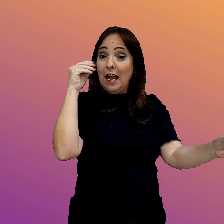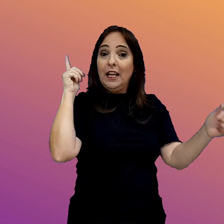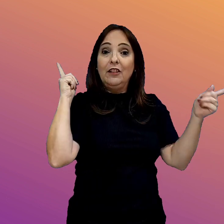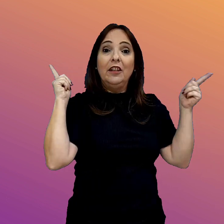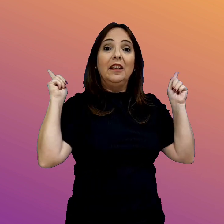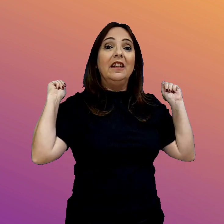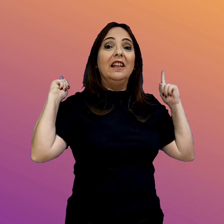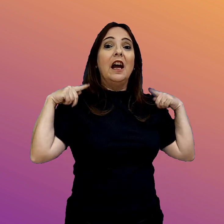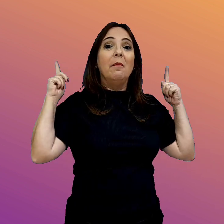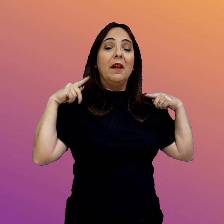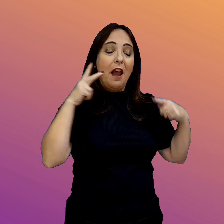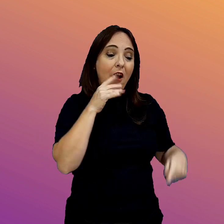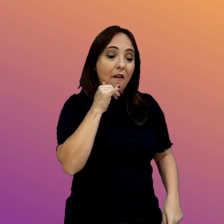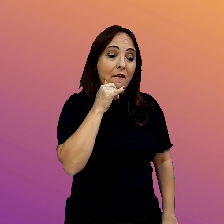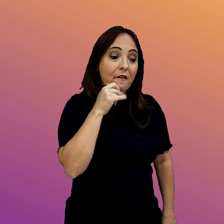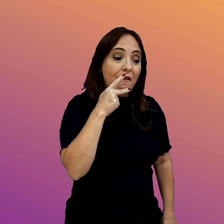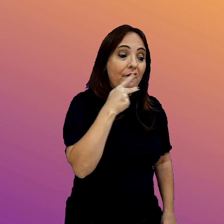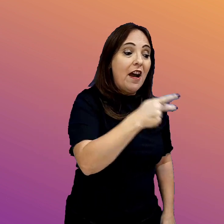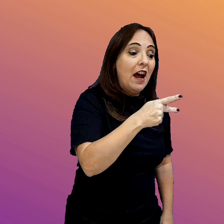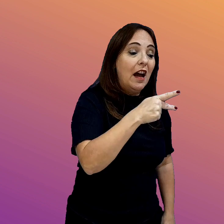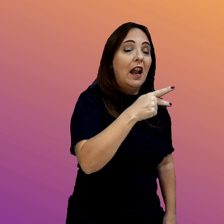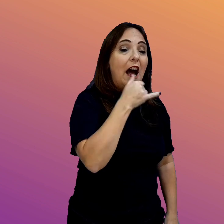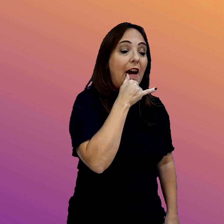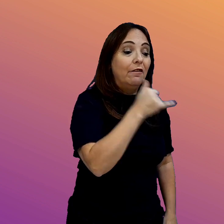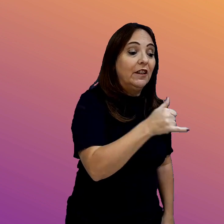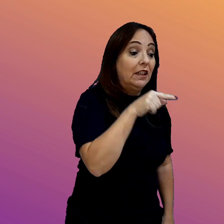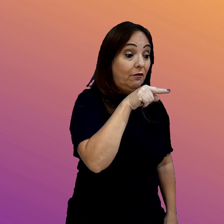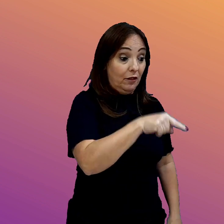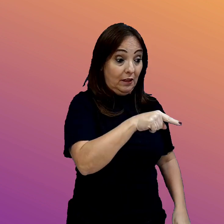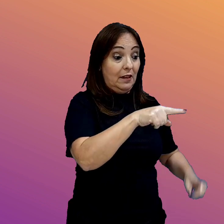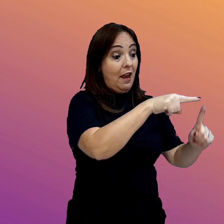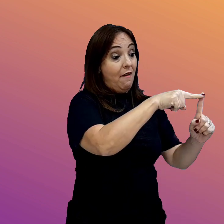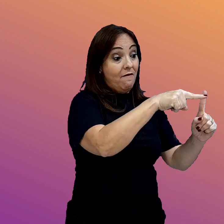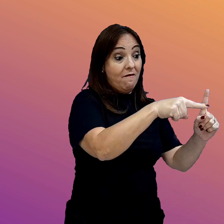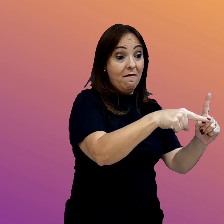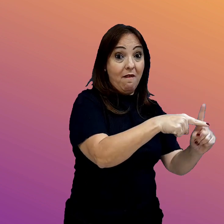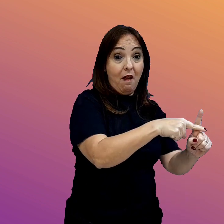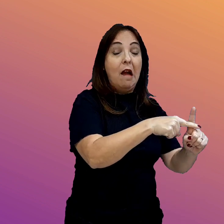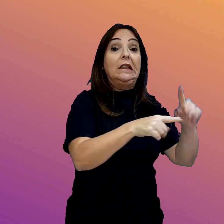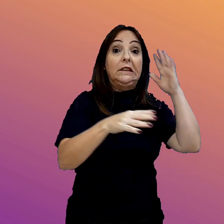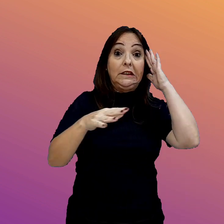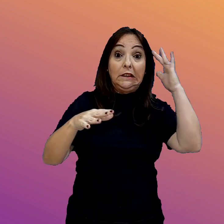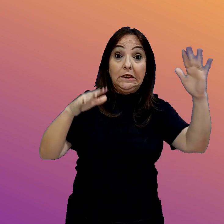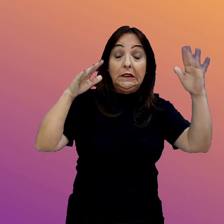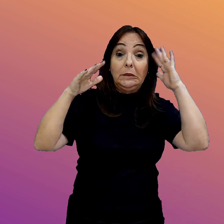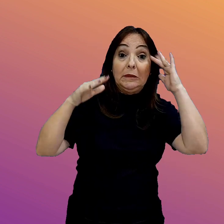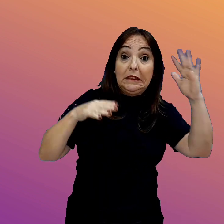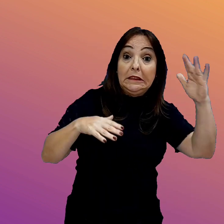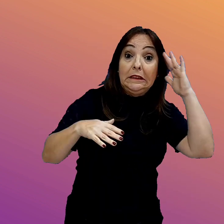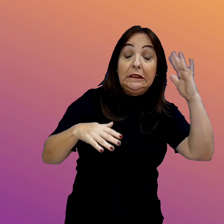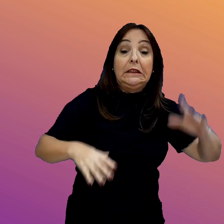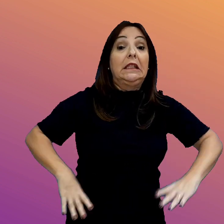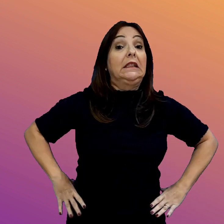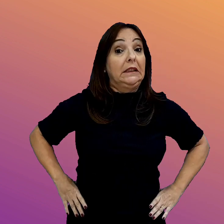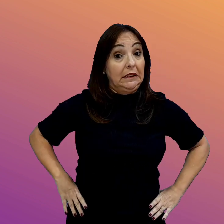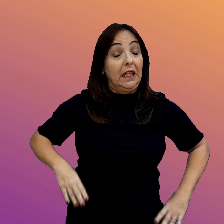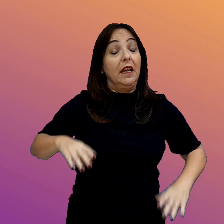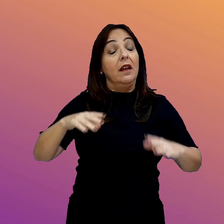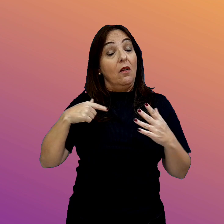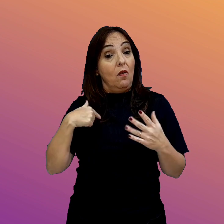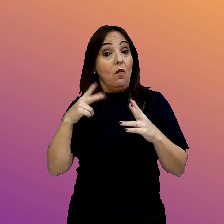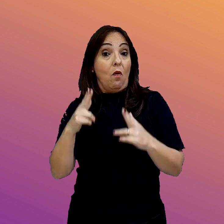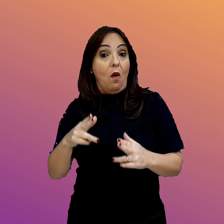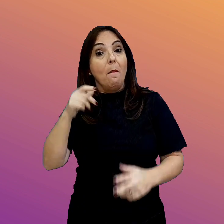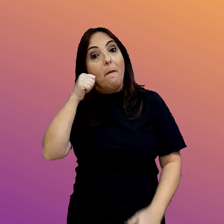vai engravidar. E imaginem, enquanto mãe, né? Eu, enquanto mãe, me coloco no